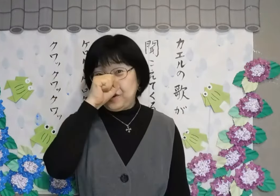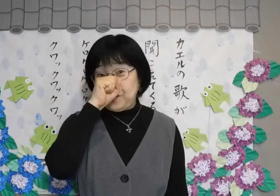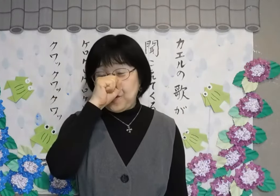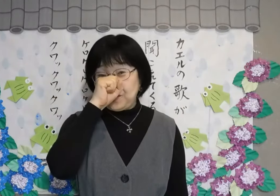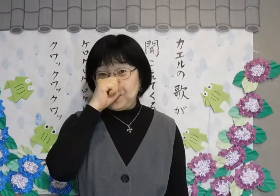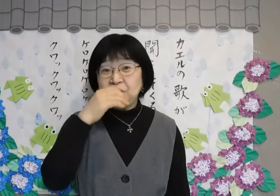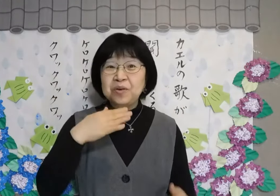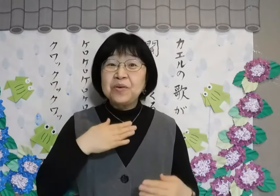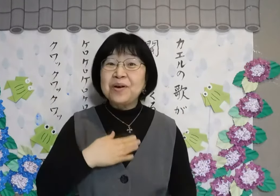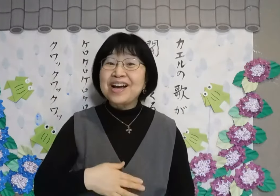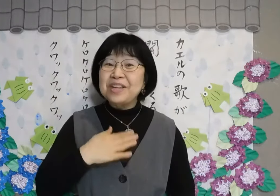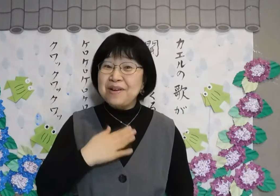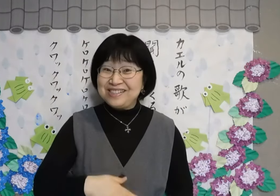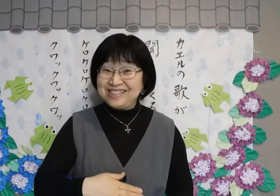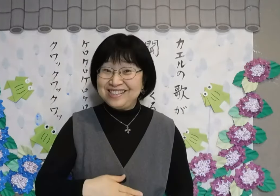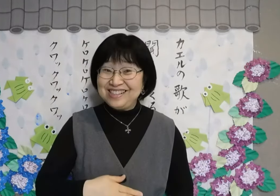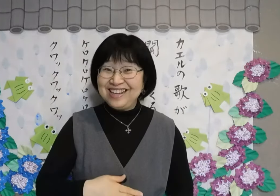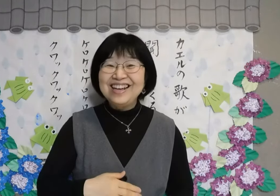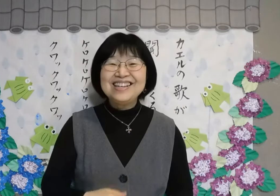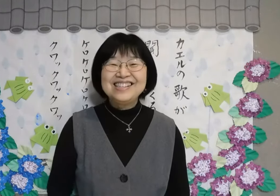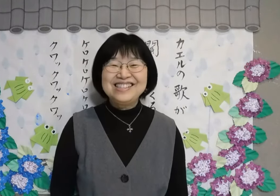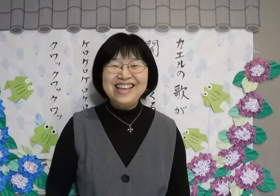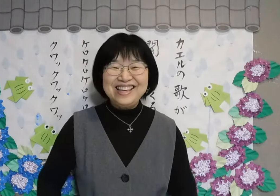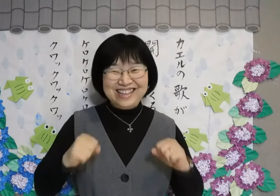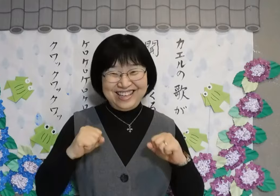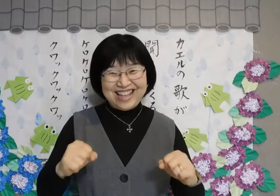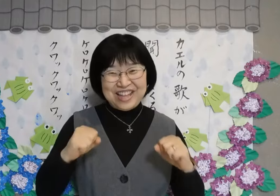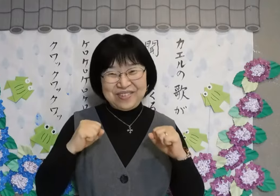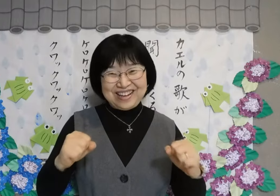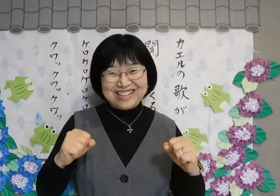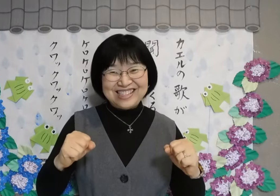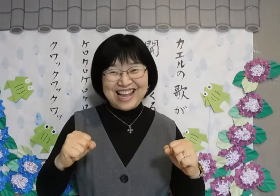よくわかります。ぜひやってみてください。